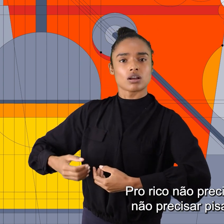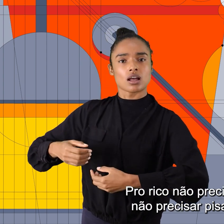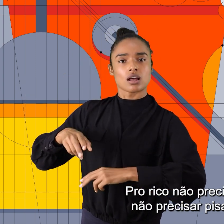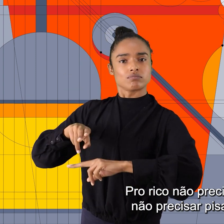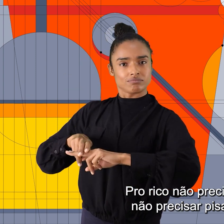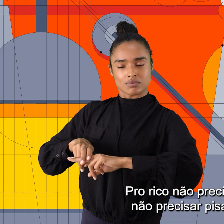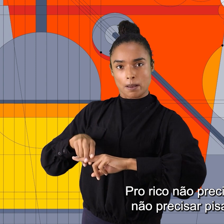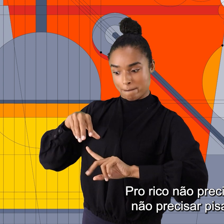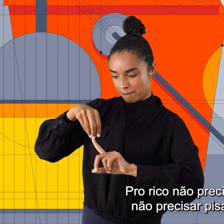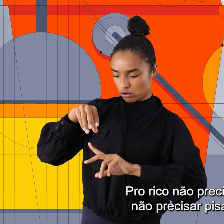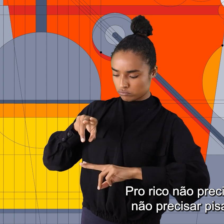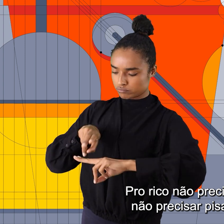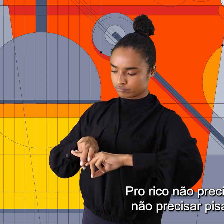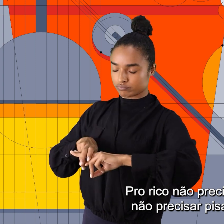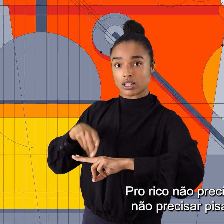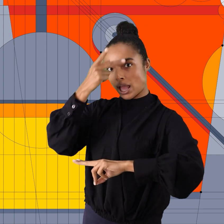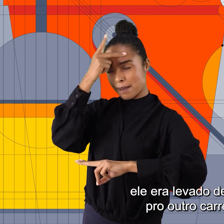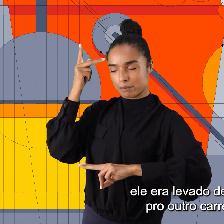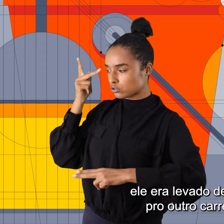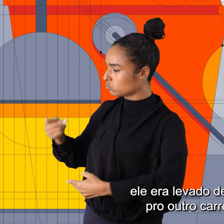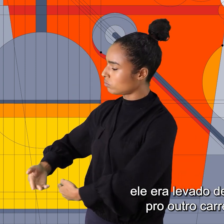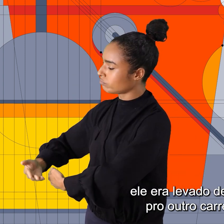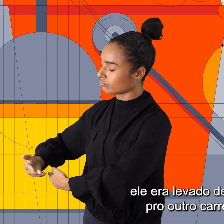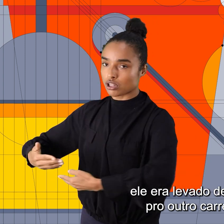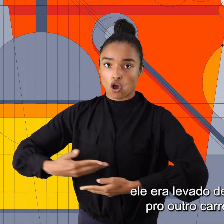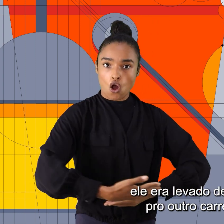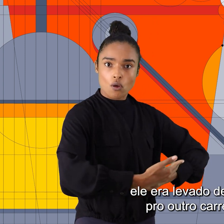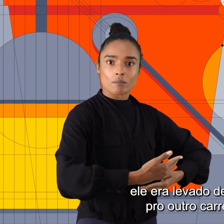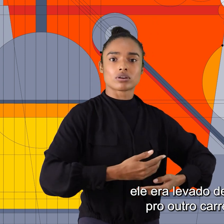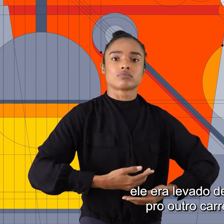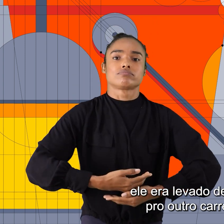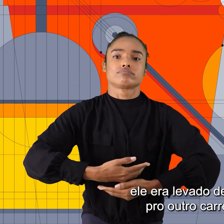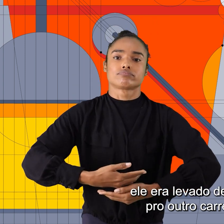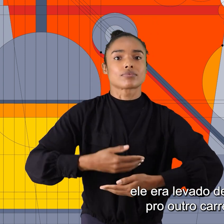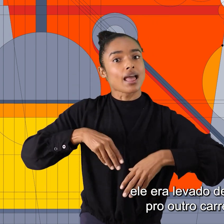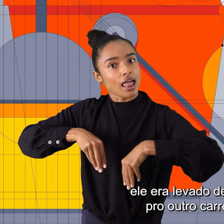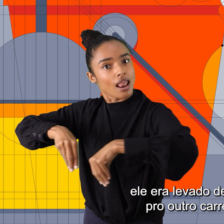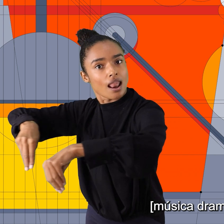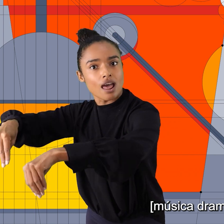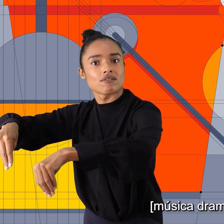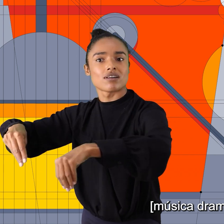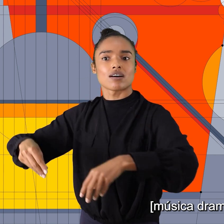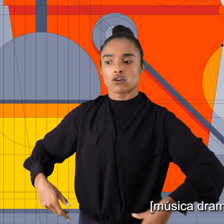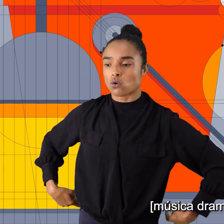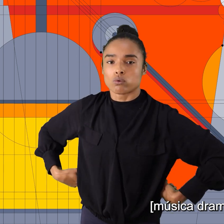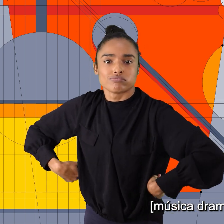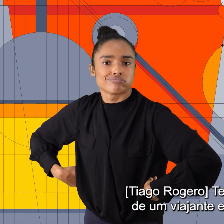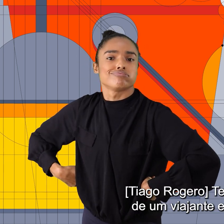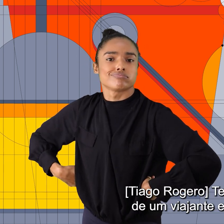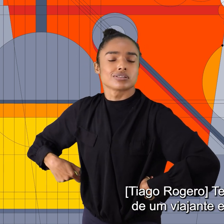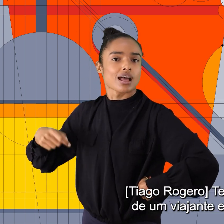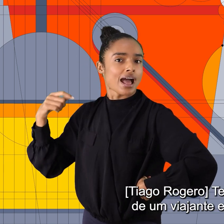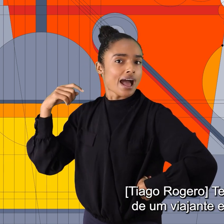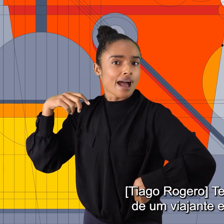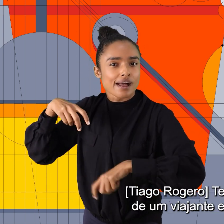não precisar andar, não precisar pisar na rua, ele era levado de um lado para o outro, carregado. Tem